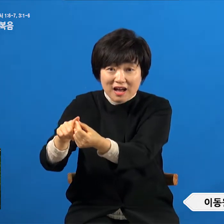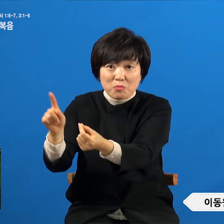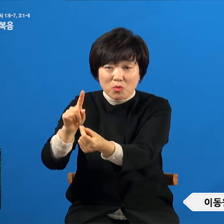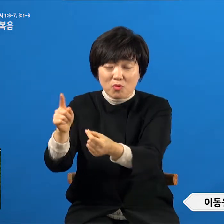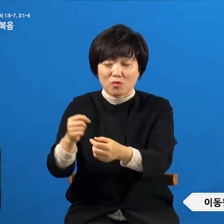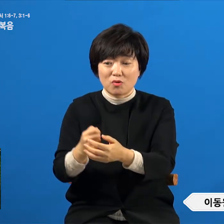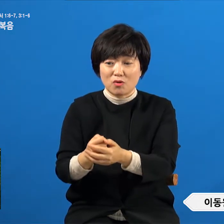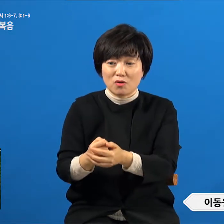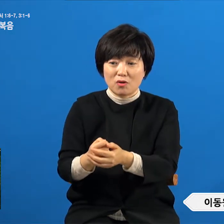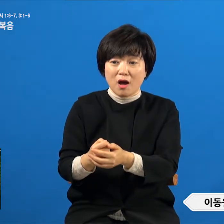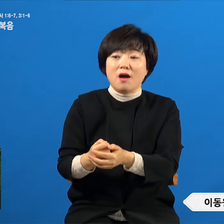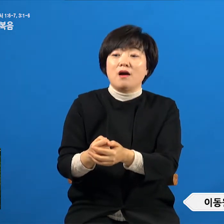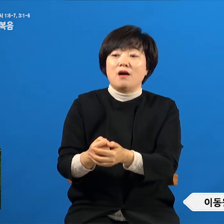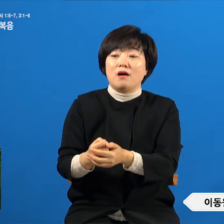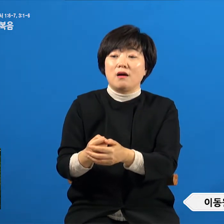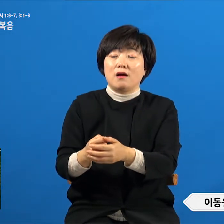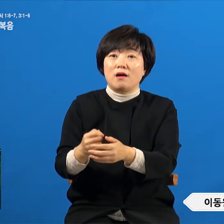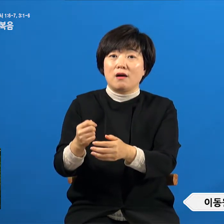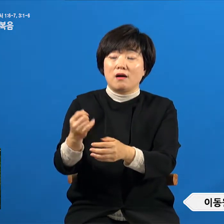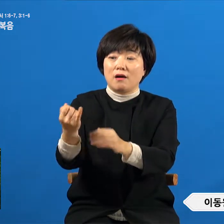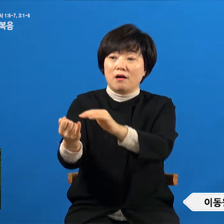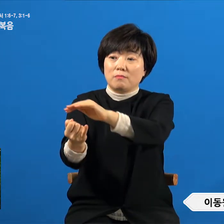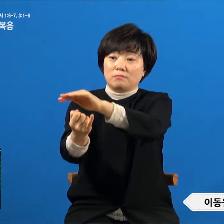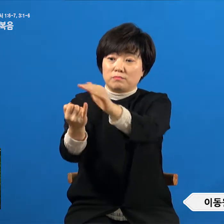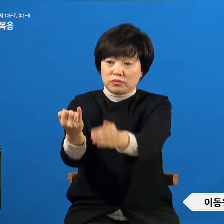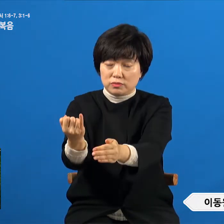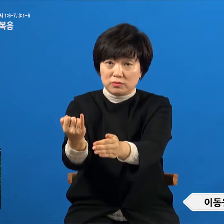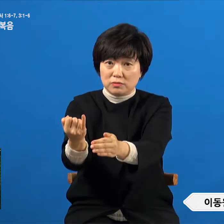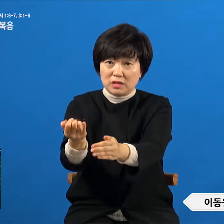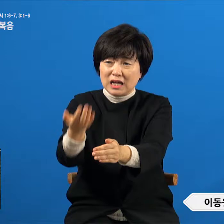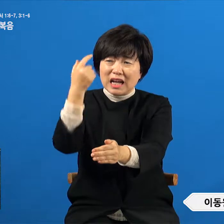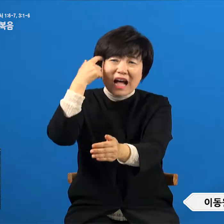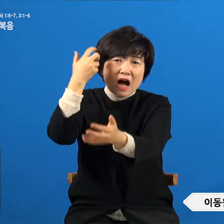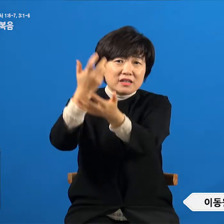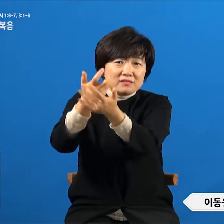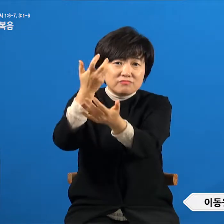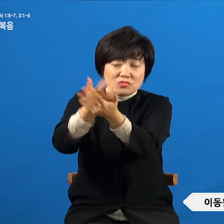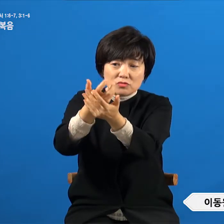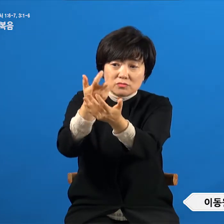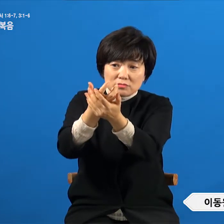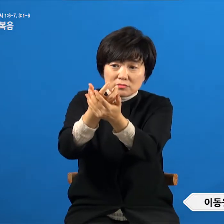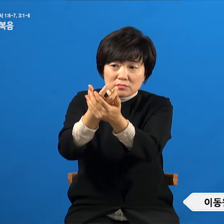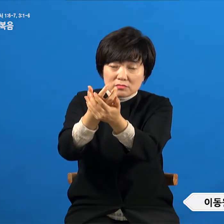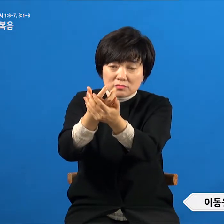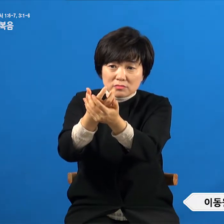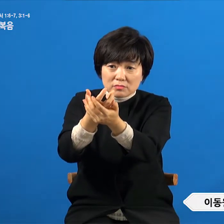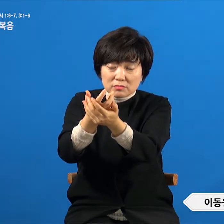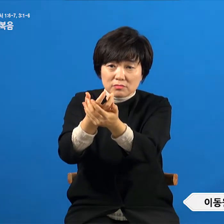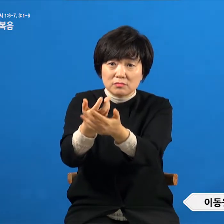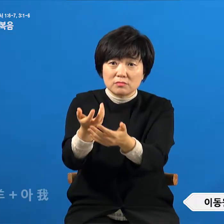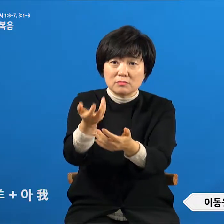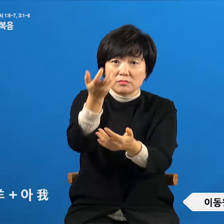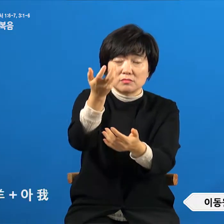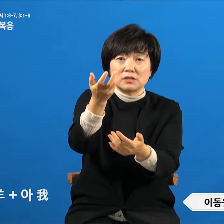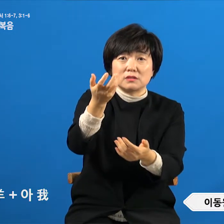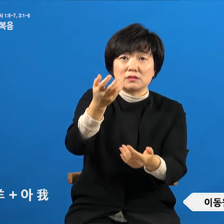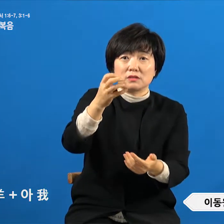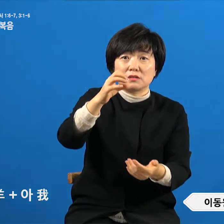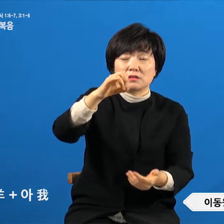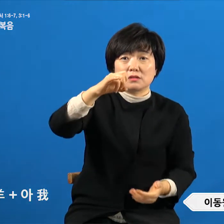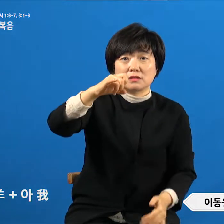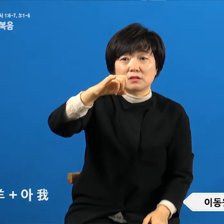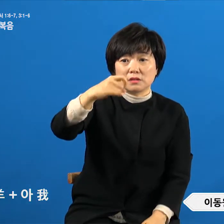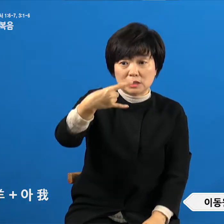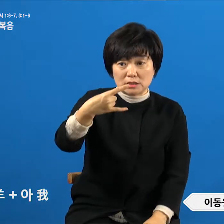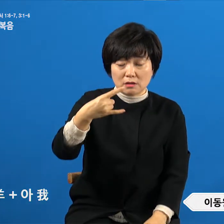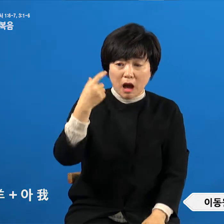서는 순간 한문이 있네. 맨 위에 무슨 글자 같아요? 의라는 한문 글자가 있어요.